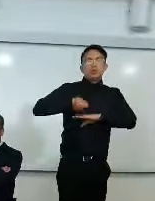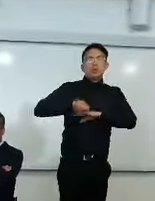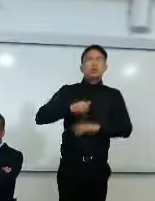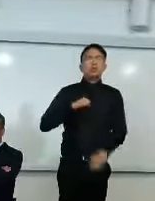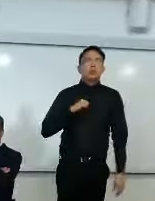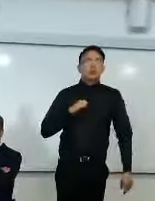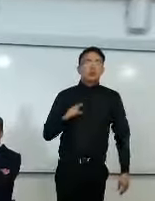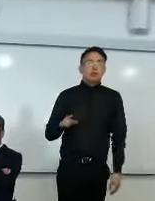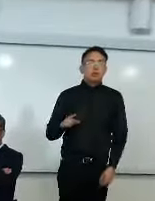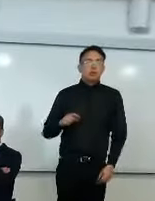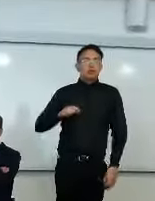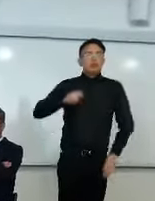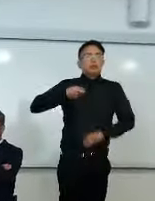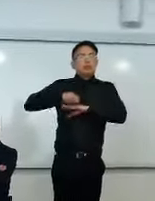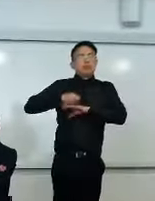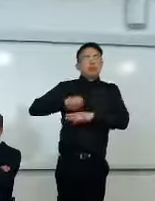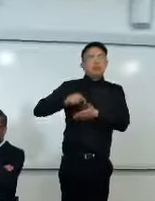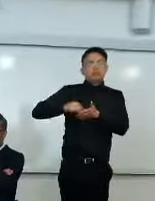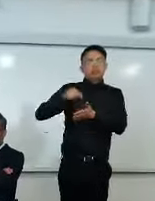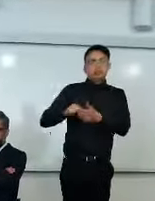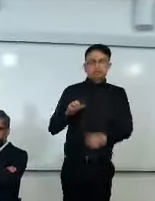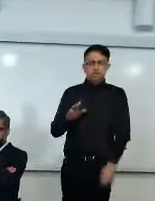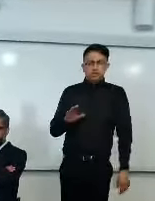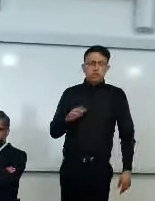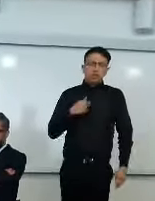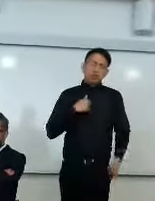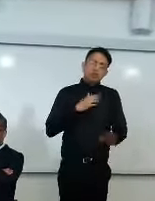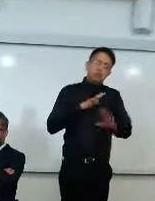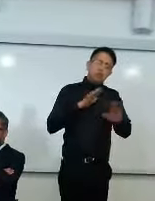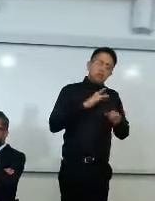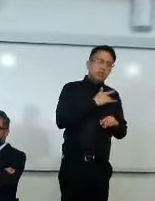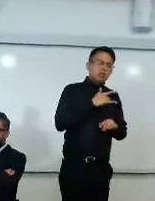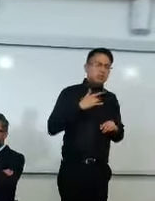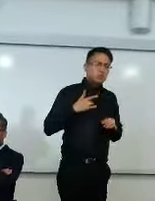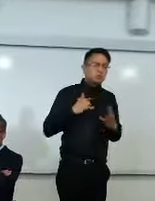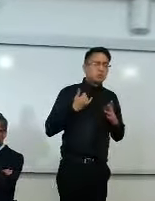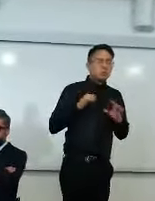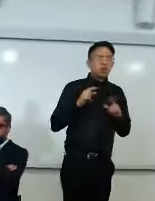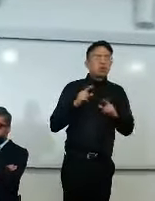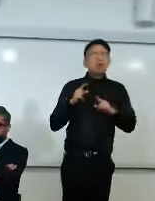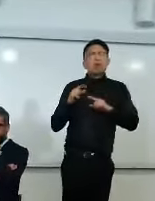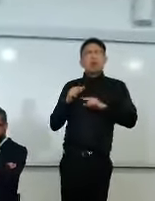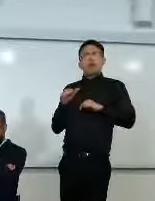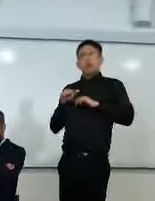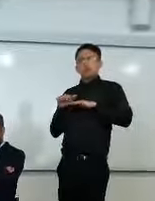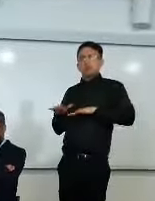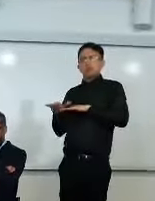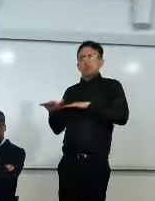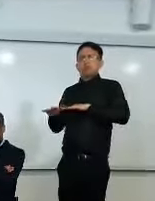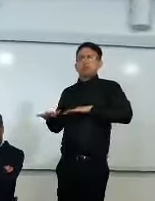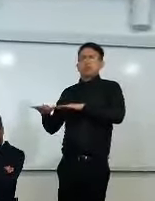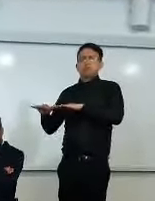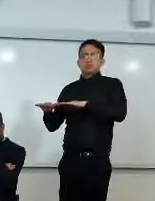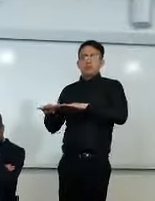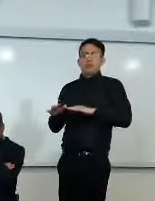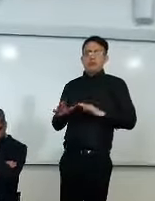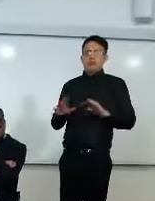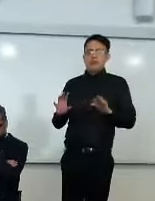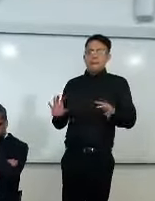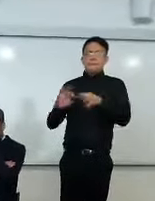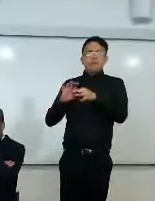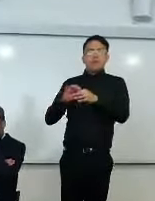desde el sistema de salud, no solamente desde el sistema de salud, sino desde otros sectores, asociamos la capacidad